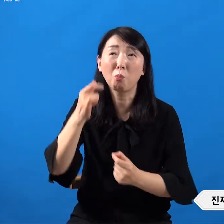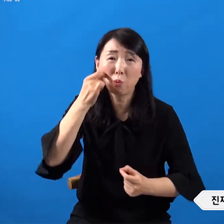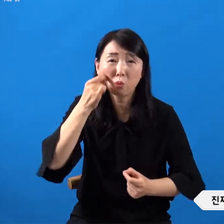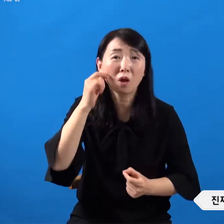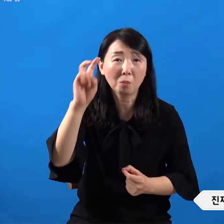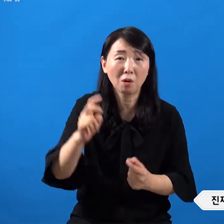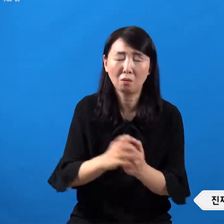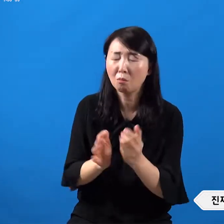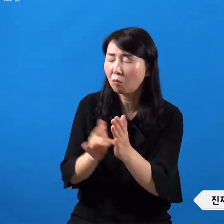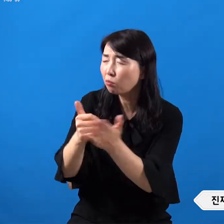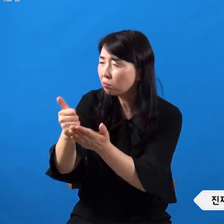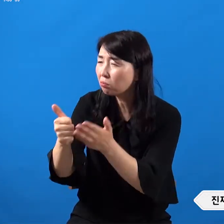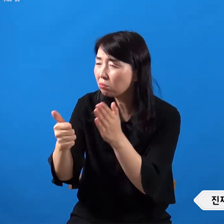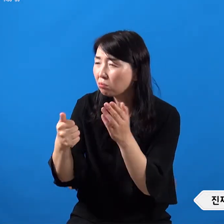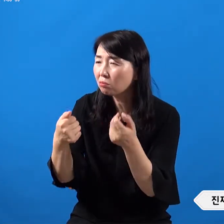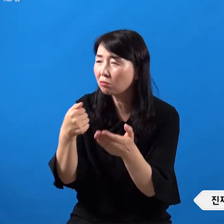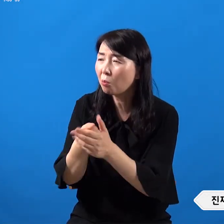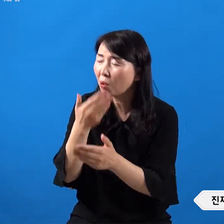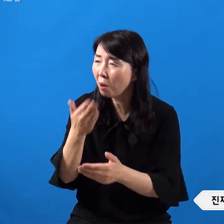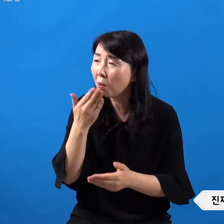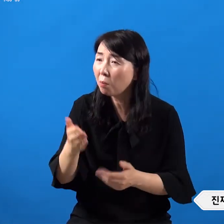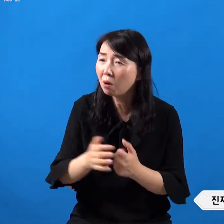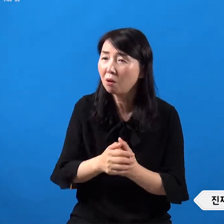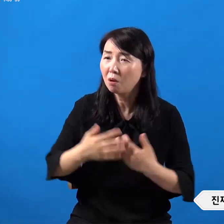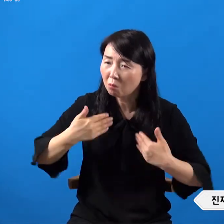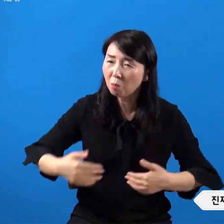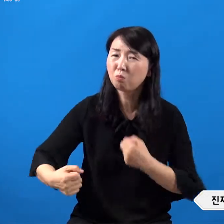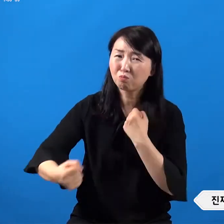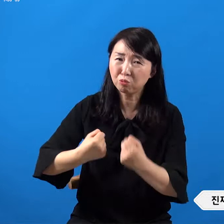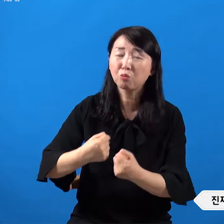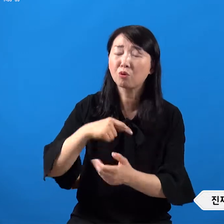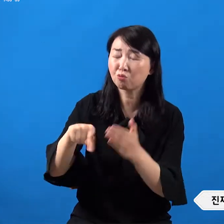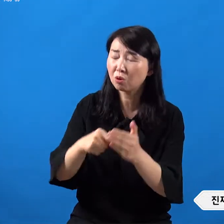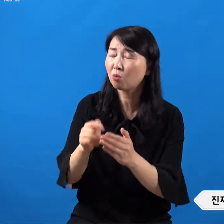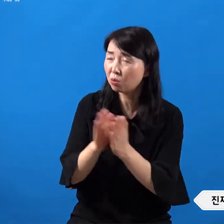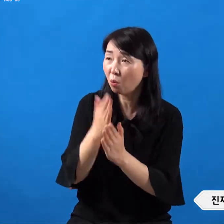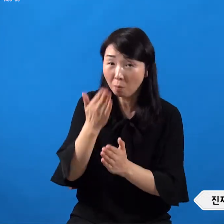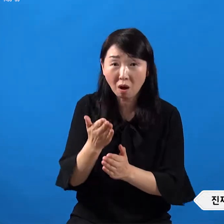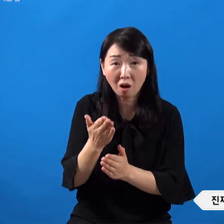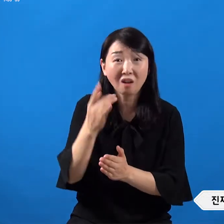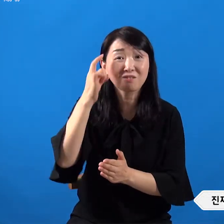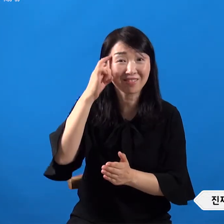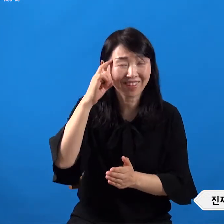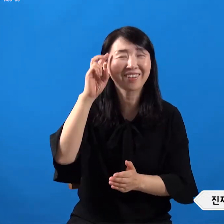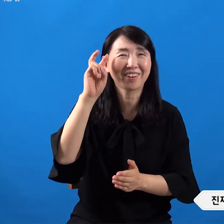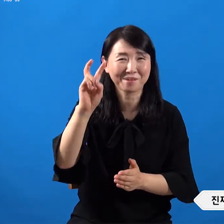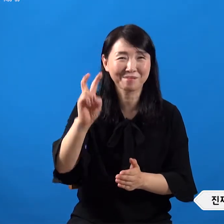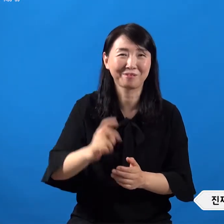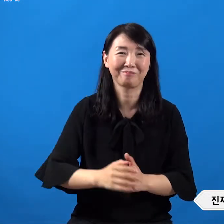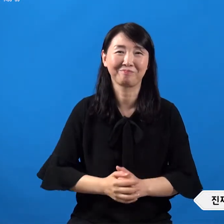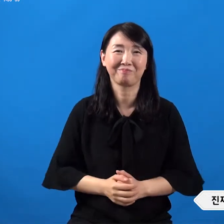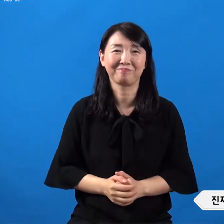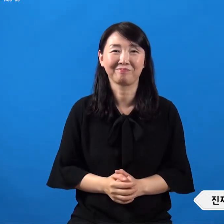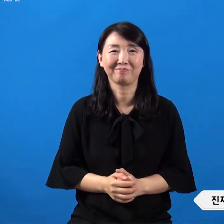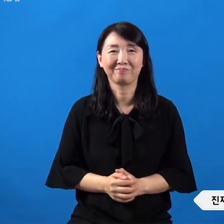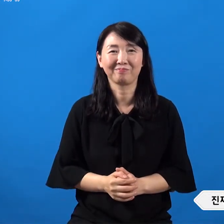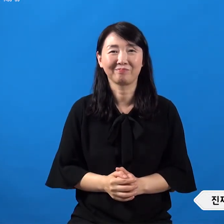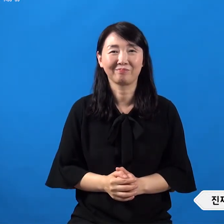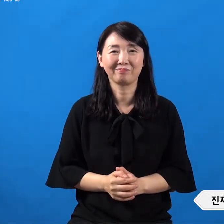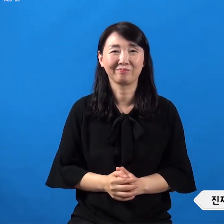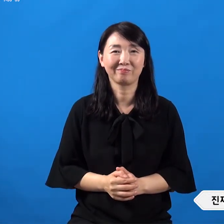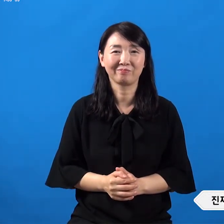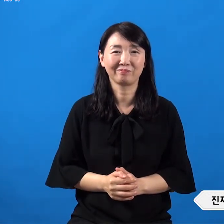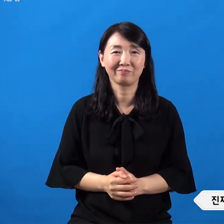없습니다. 예수님이시니까 바쁜 중에도 피곤한 중에도 저렇게 기도할 수 있지 않았을까라고